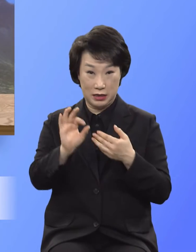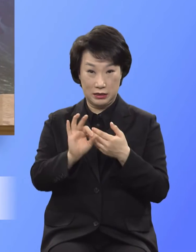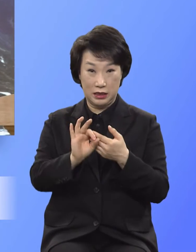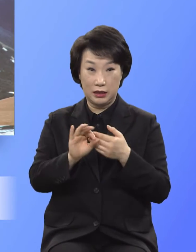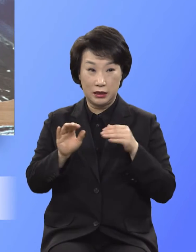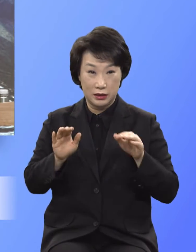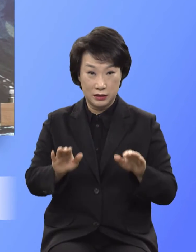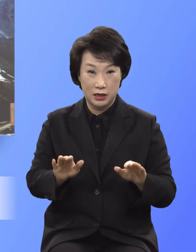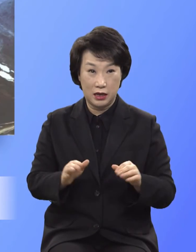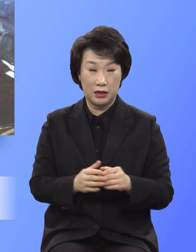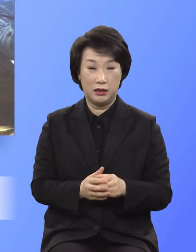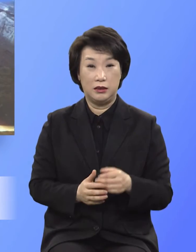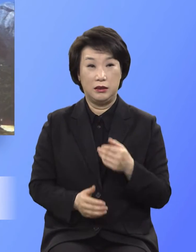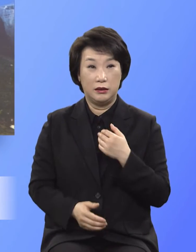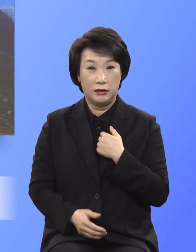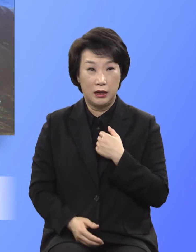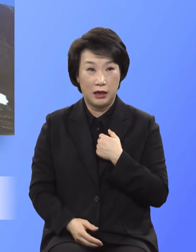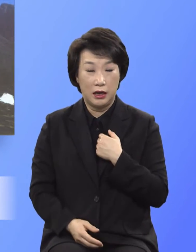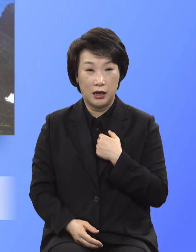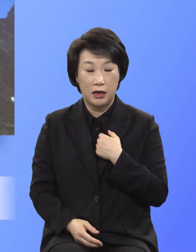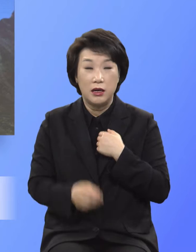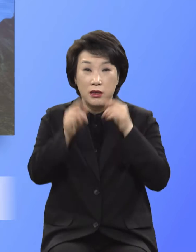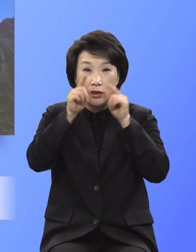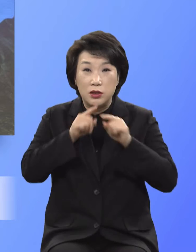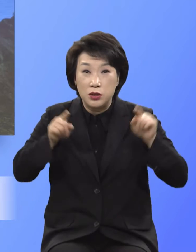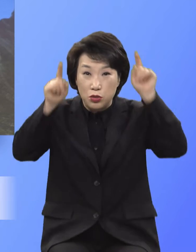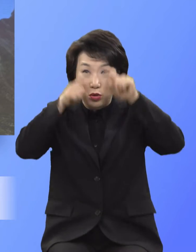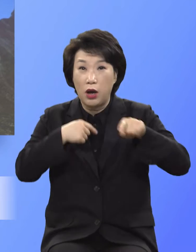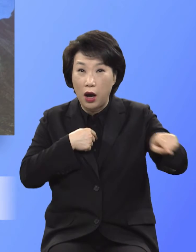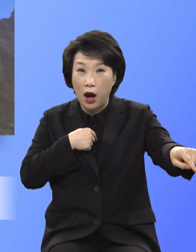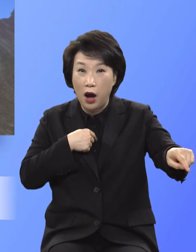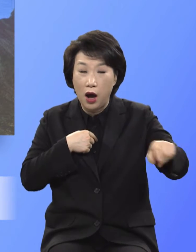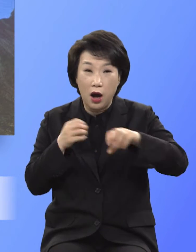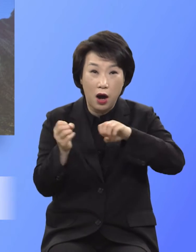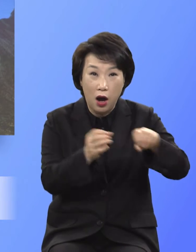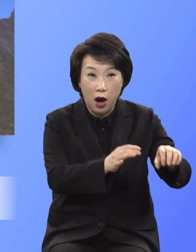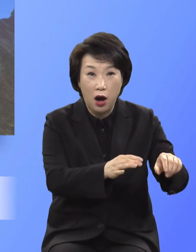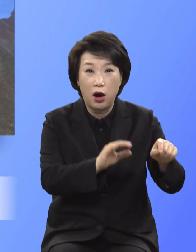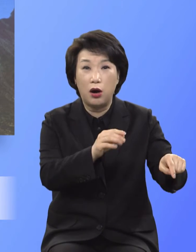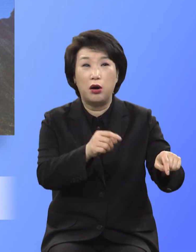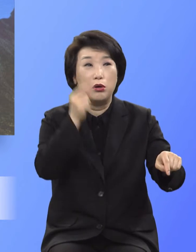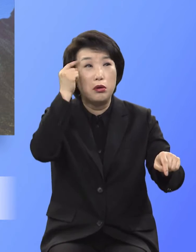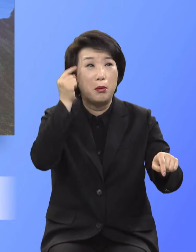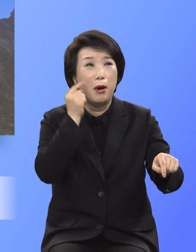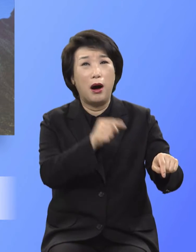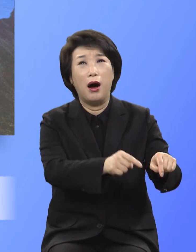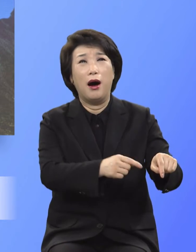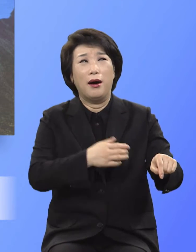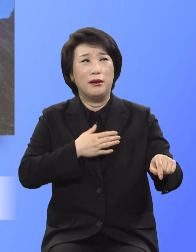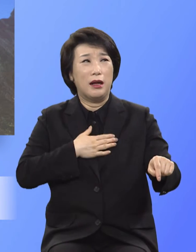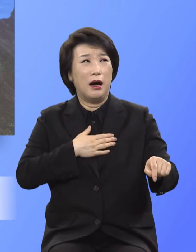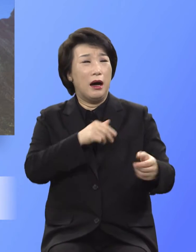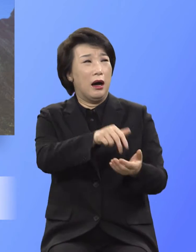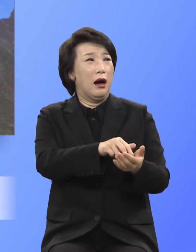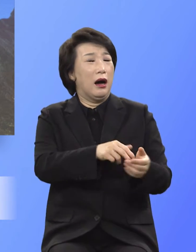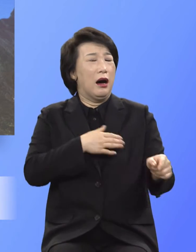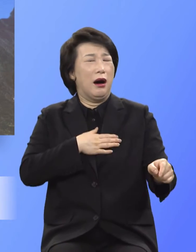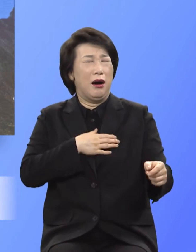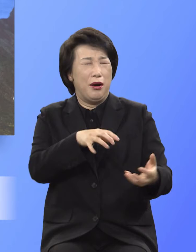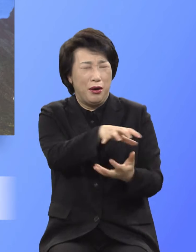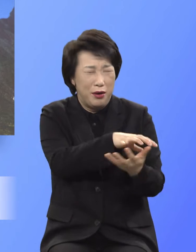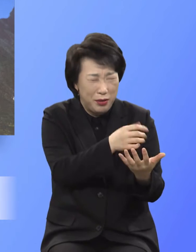만약에 내가 지옥에 던짐받았다라고 할 때 그